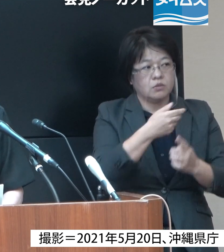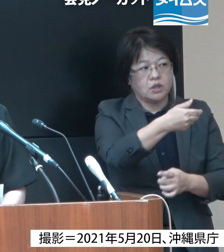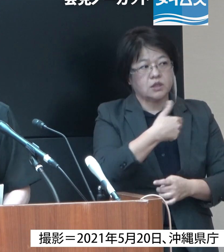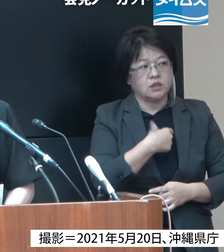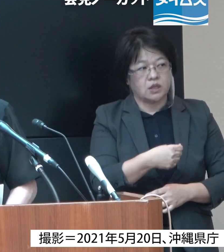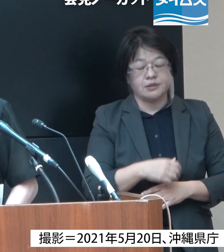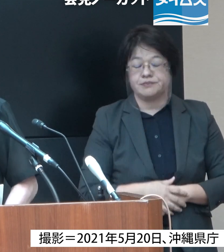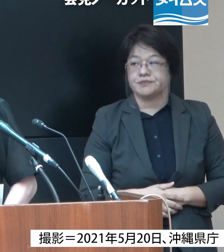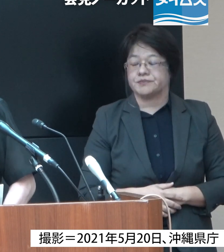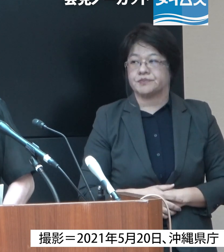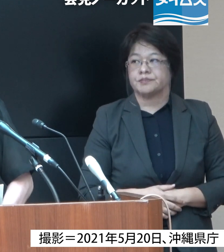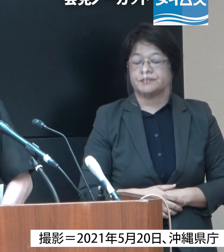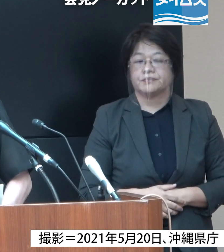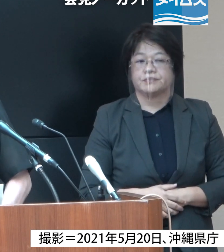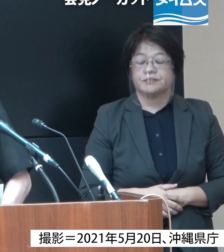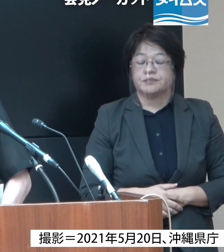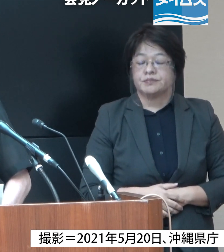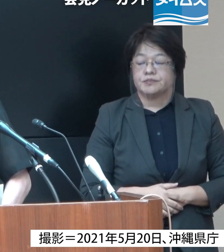しょうか。